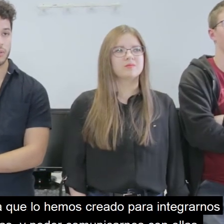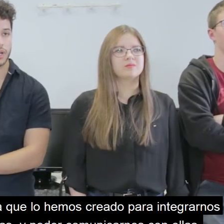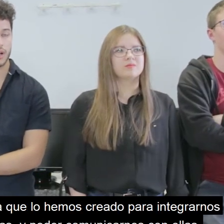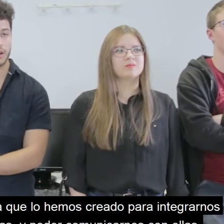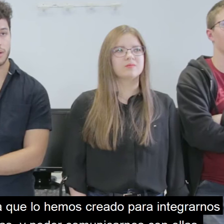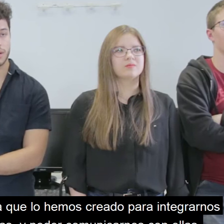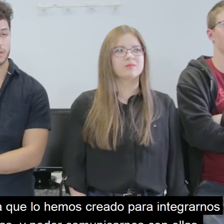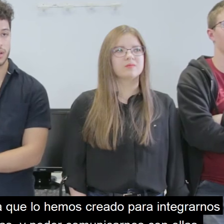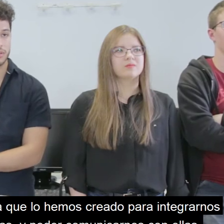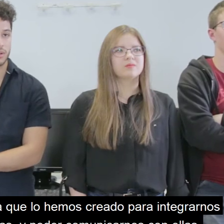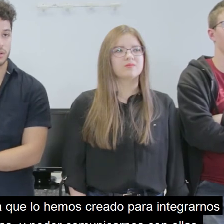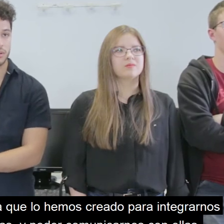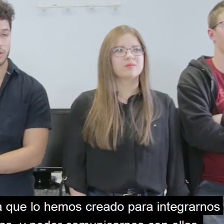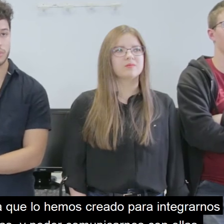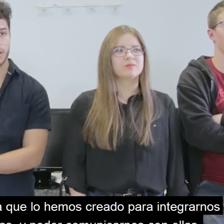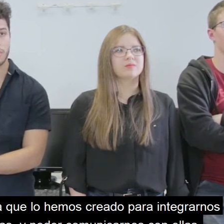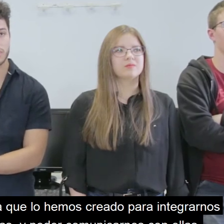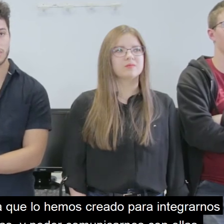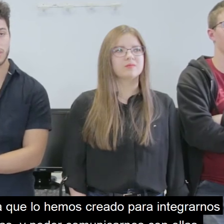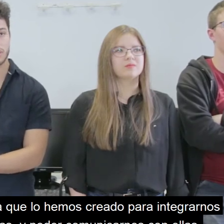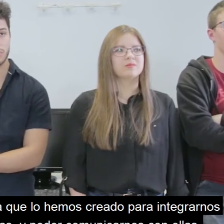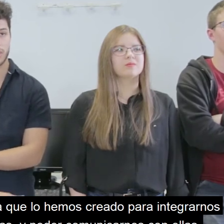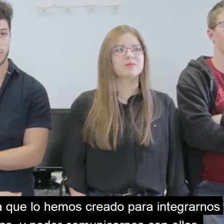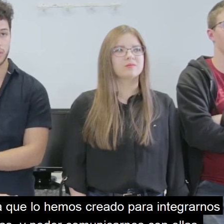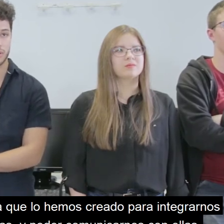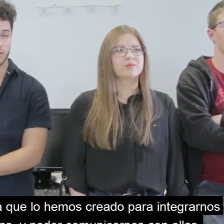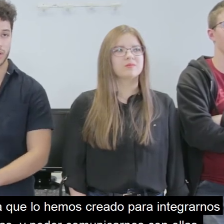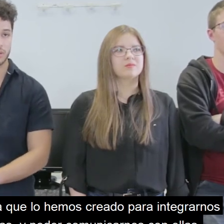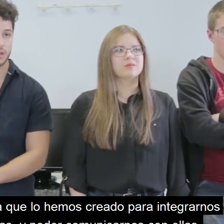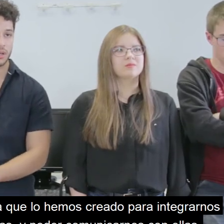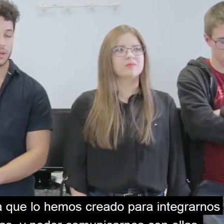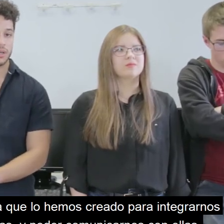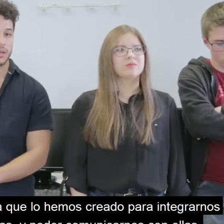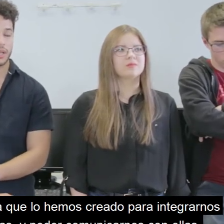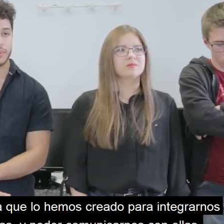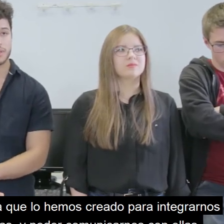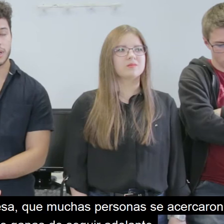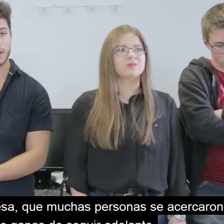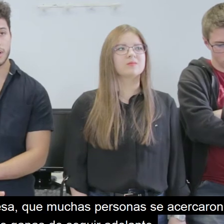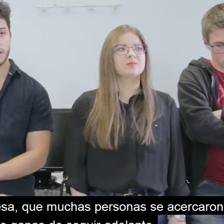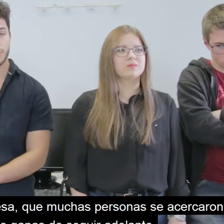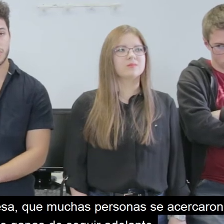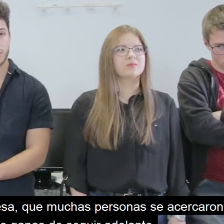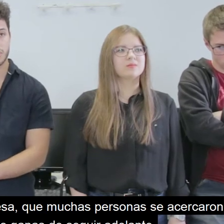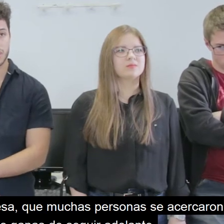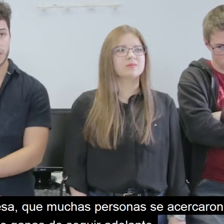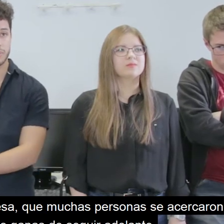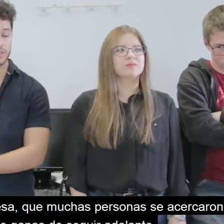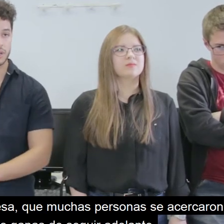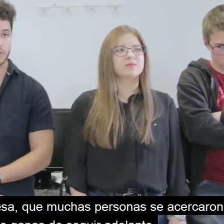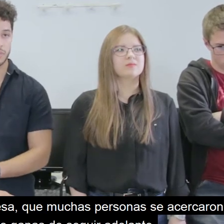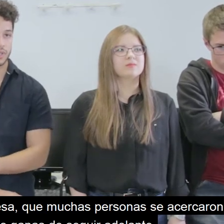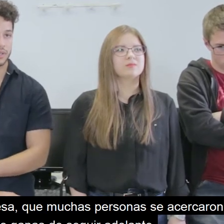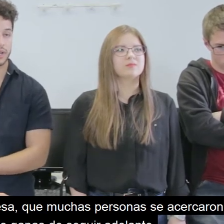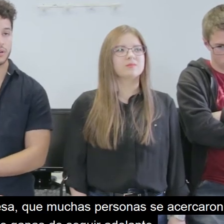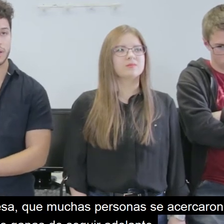hemos creado para integrarnos con la comunidad de personas sordas y poder comunicarnos con ellos. Y además el apoyo que vimos en ICAS Empresa,